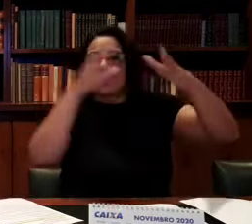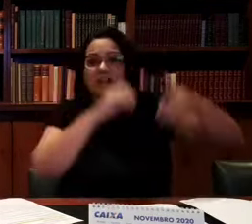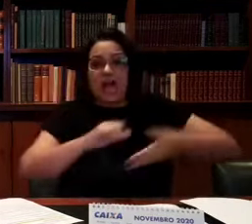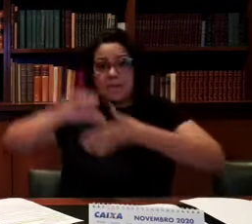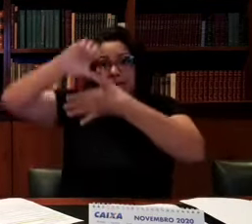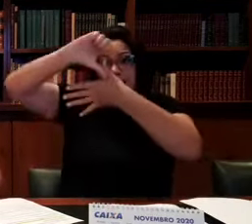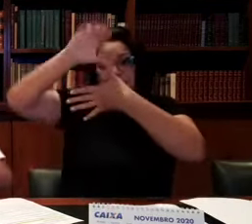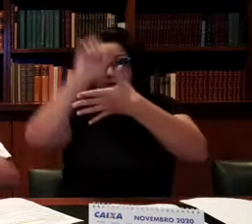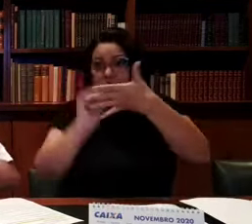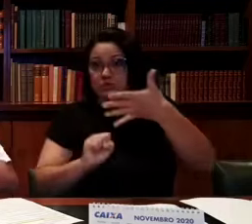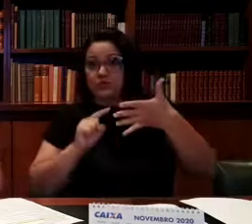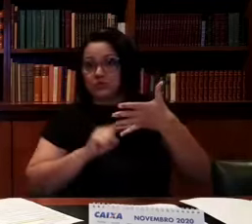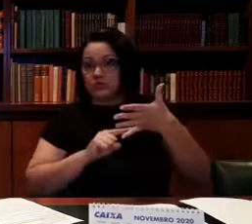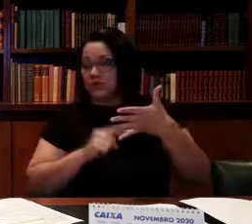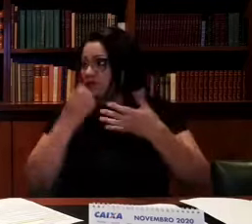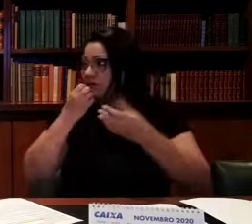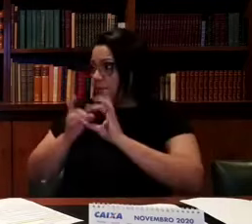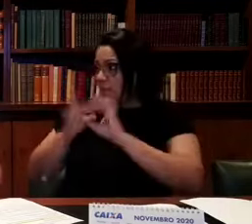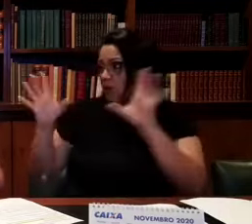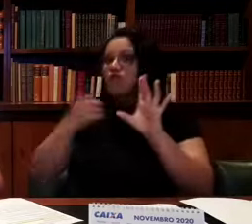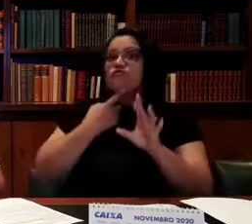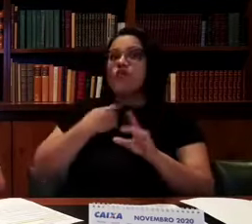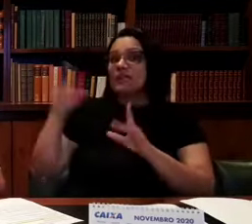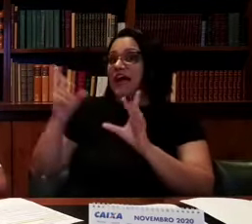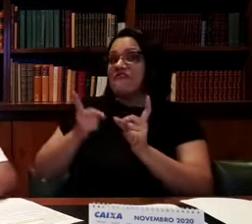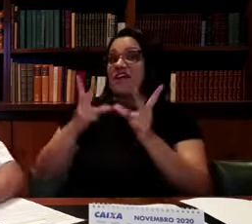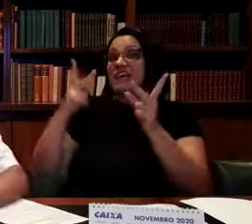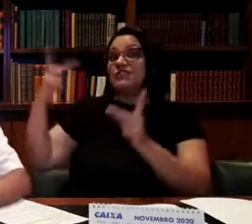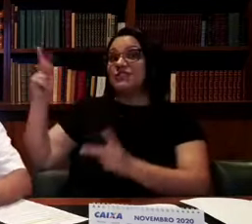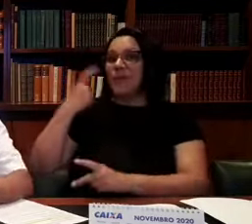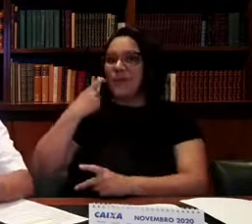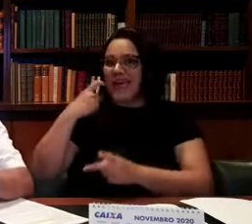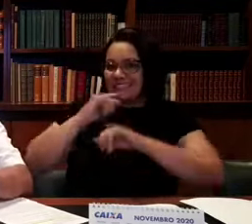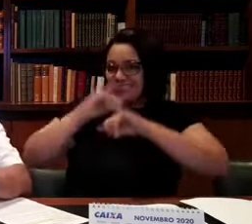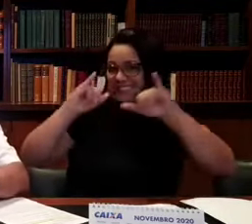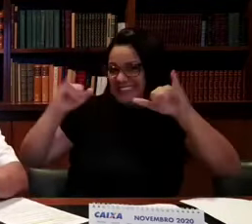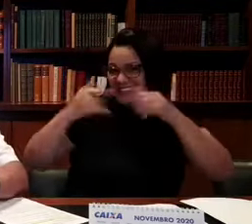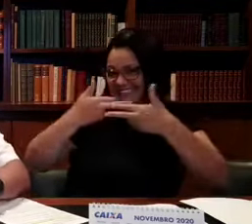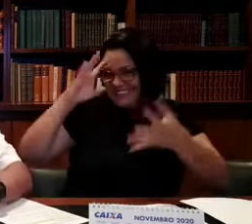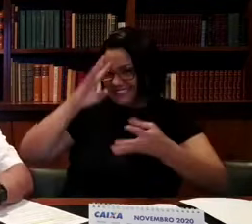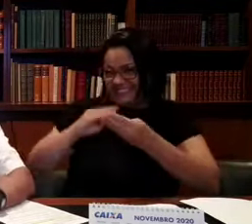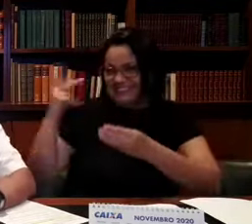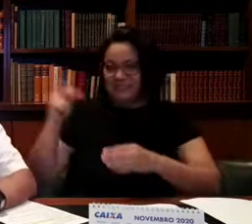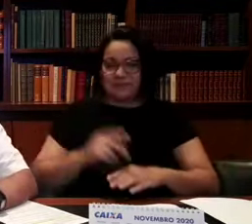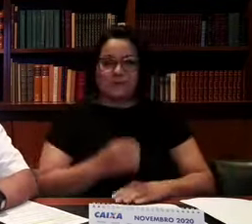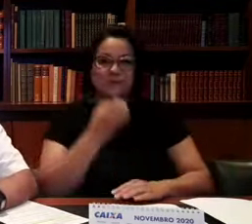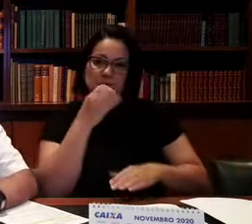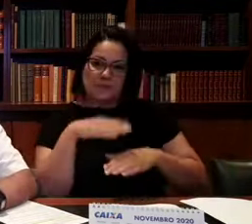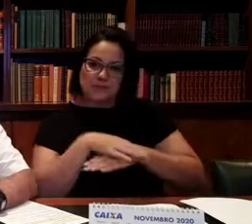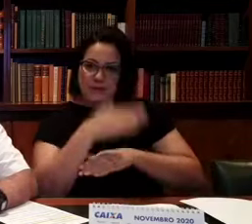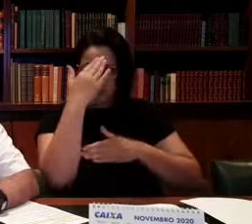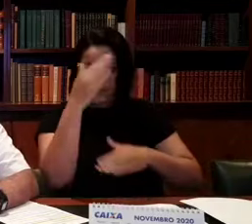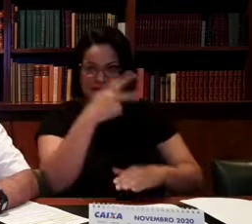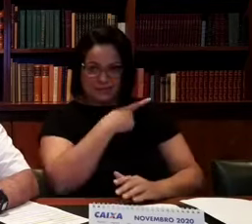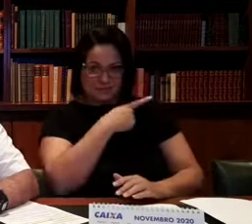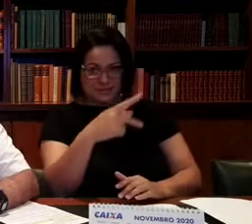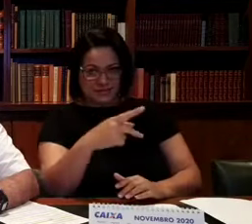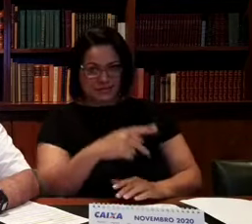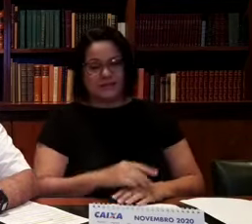você fica à vontade que eu tô trabalhando aqui fica à vontade para vender seu peixe aí na capital pessoal boa noite obrigado Presidente